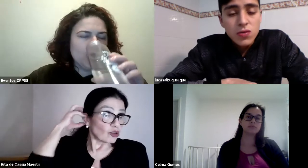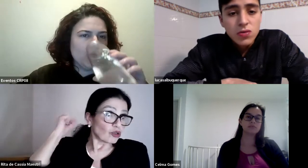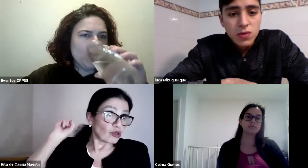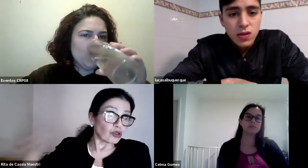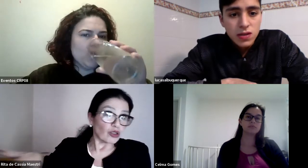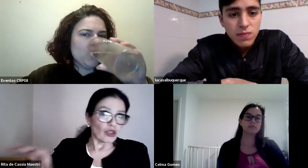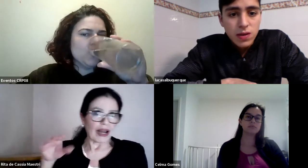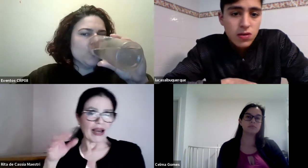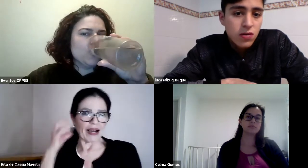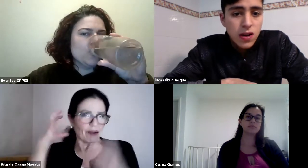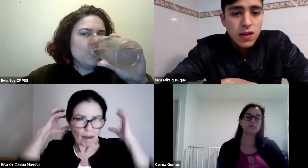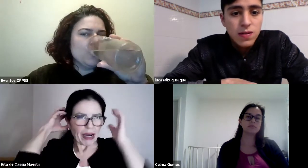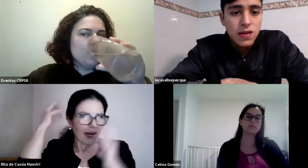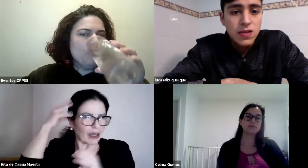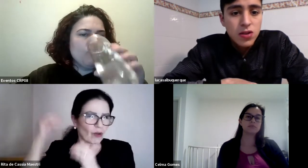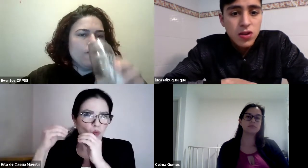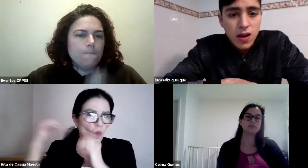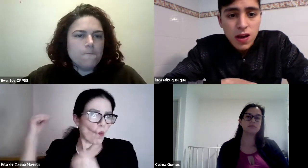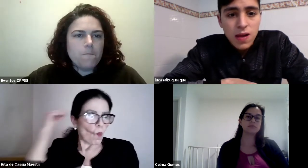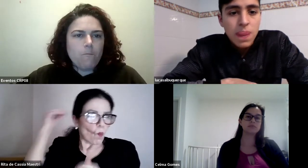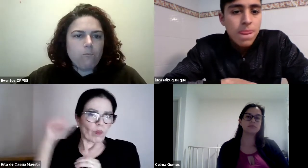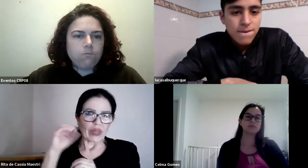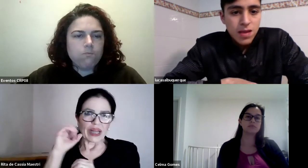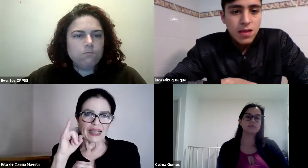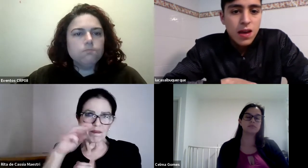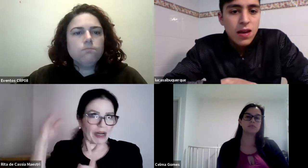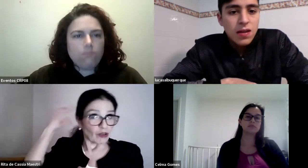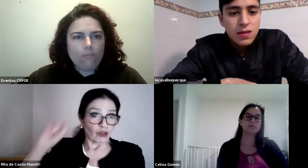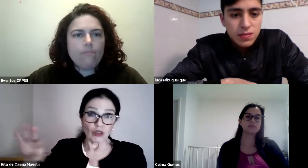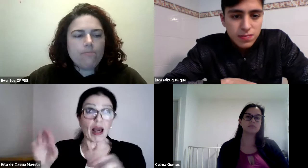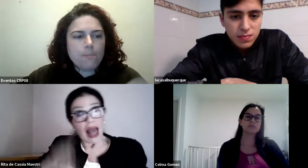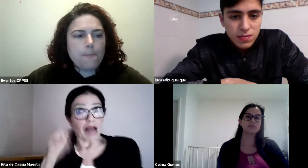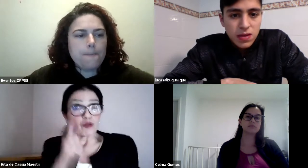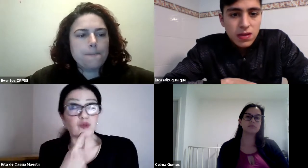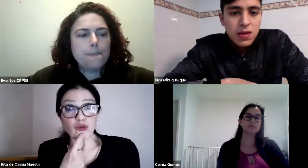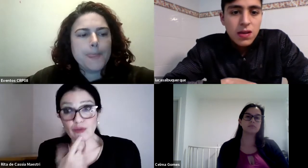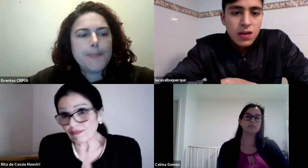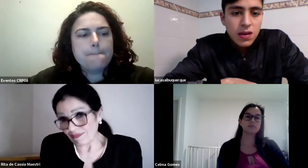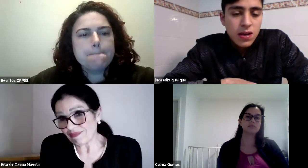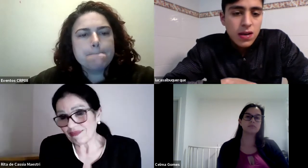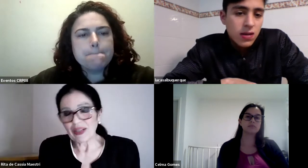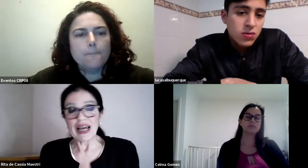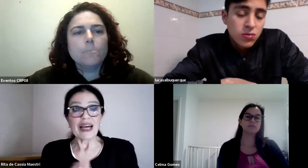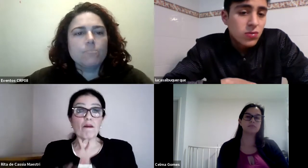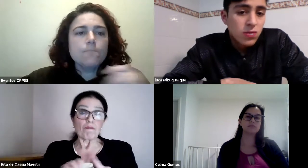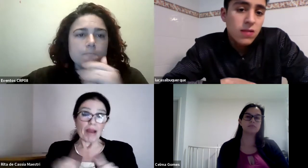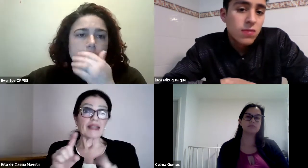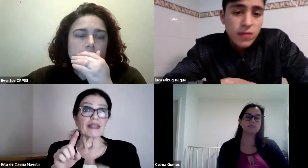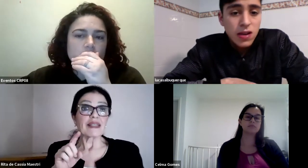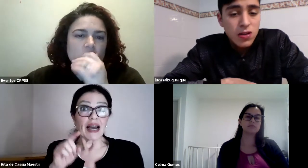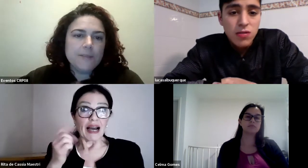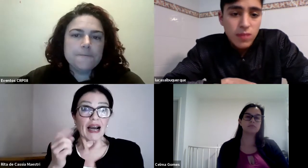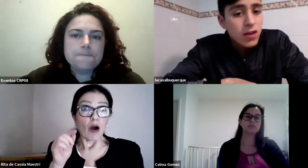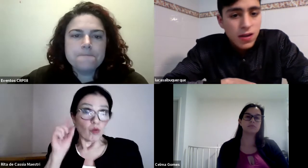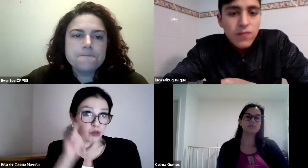Um surdo que usa implante coclear e decide tirar, né? Ele é surdo, né? No momento